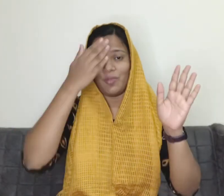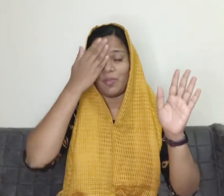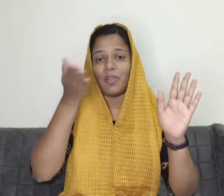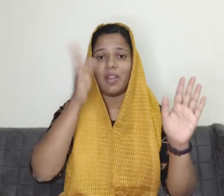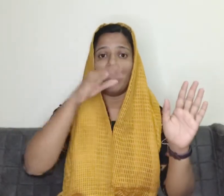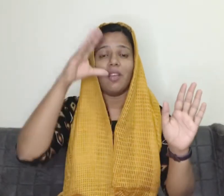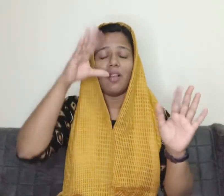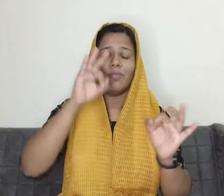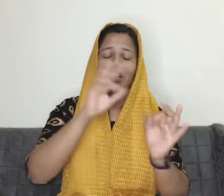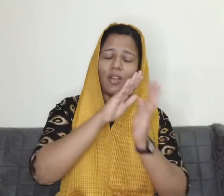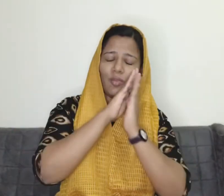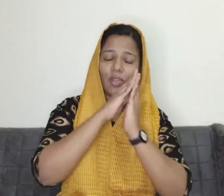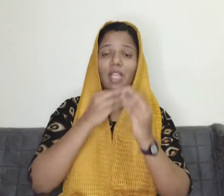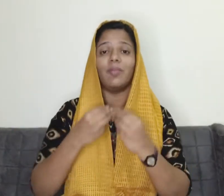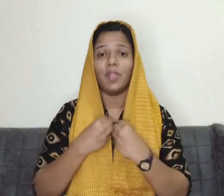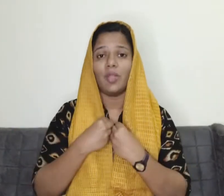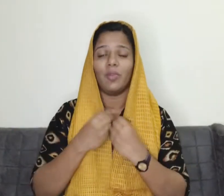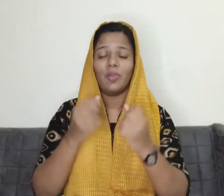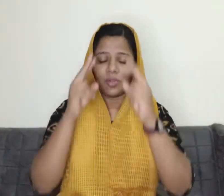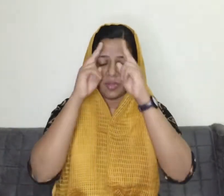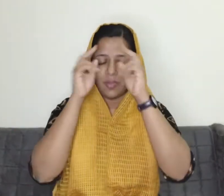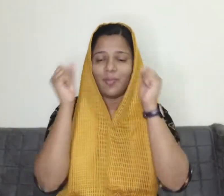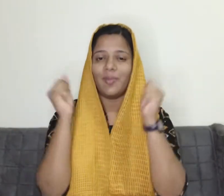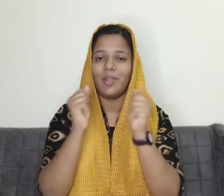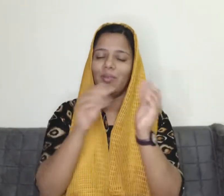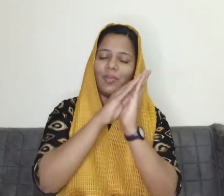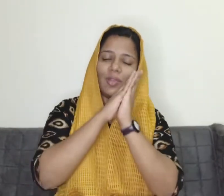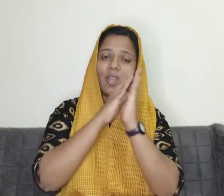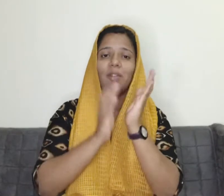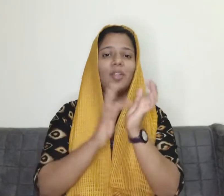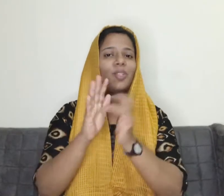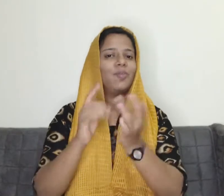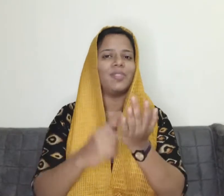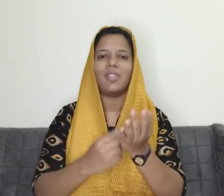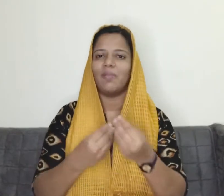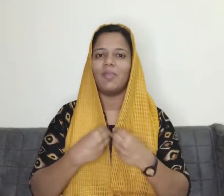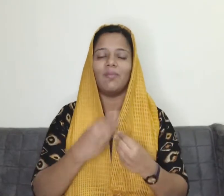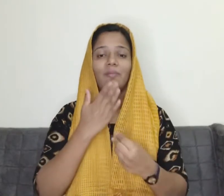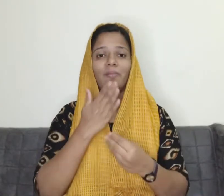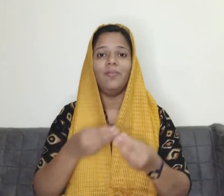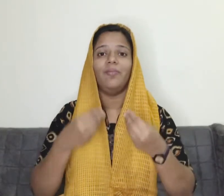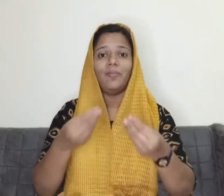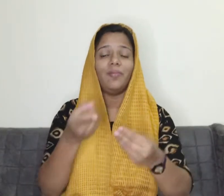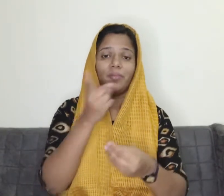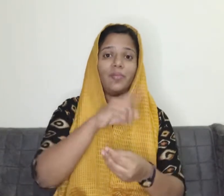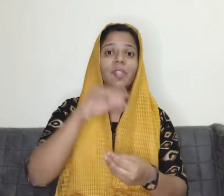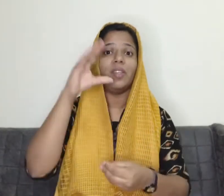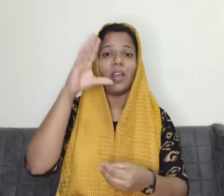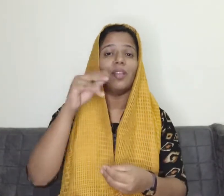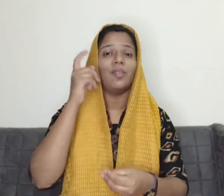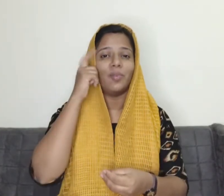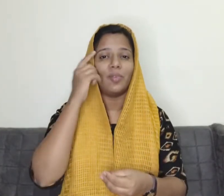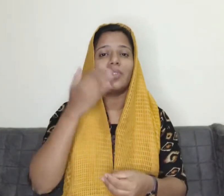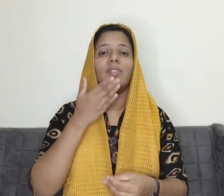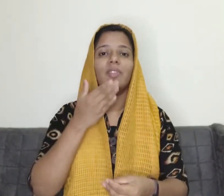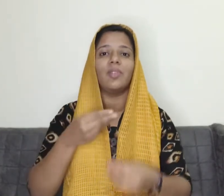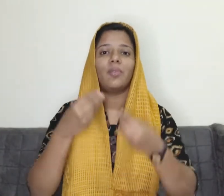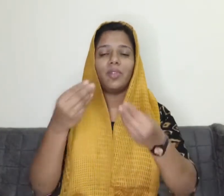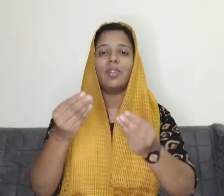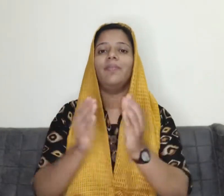രാത്രിയിൽ നല്ല ഉറക്കം തന്നു. സ്വസ്ഥമായി ഉറങ്ങുവാൻ കർത്താവ് സഹായിച്ചു. അമേൻ. കർത്താവിനൊന്ന് നന്ദി പറഞ്ഞ് കഴിഞ്ഞ രാത്രിയെ ഓർത്തു. അപ്പാ, രാത്രിക്കായിട്ട് സ്തോത്രം. അങ്ങ്